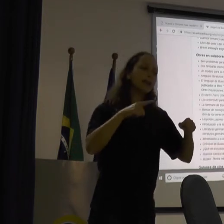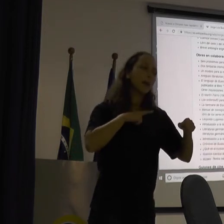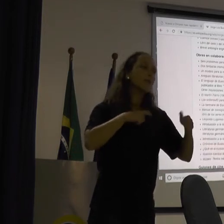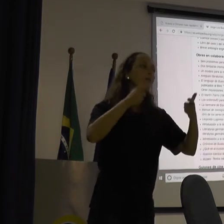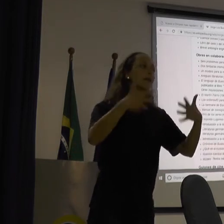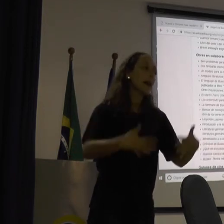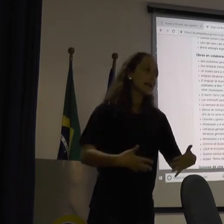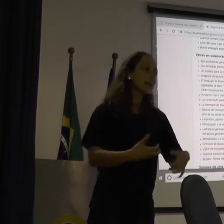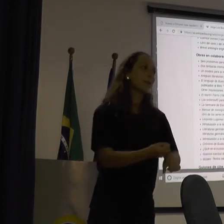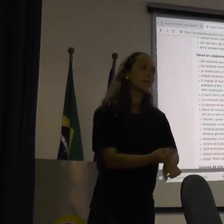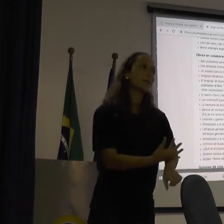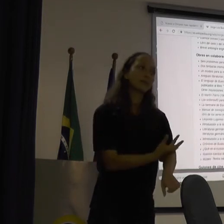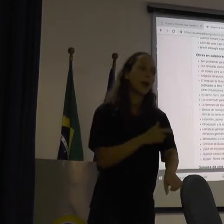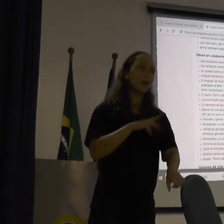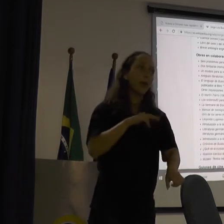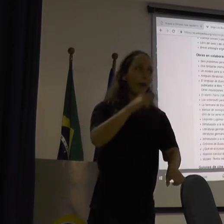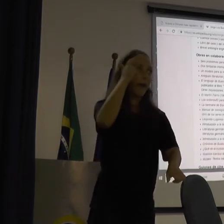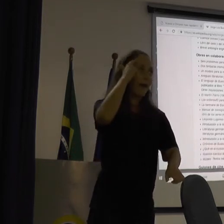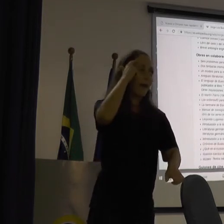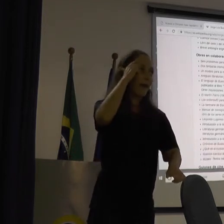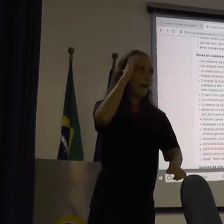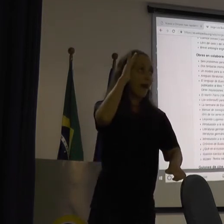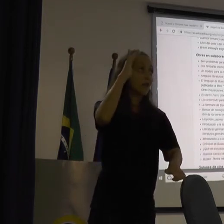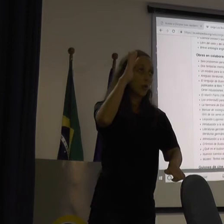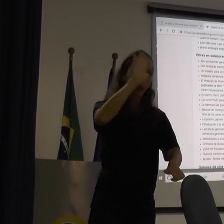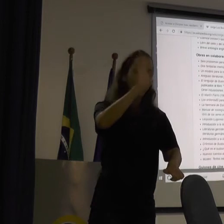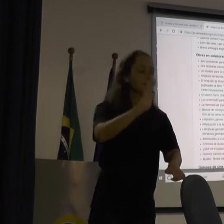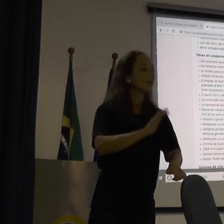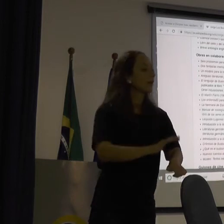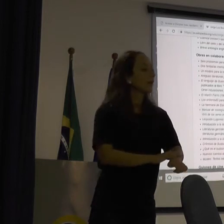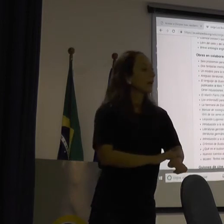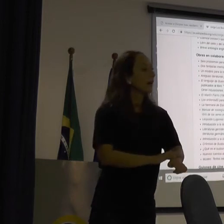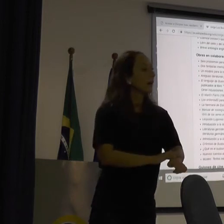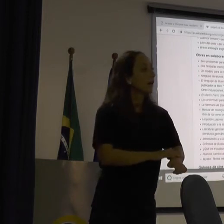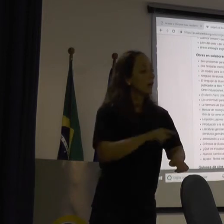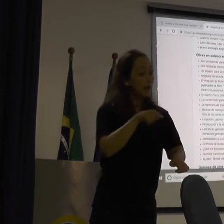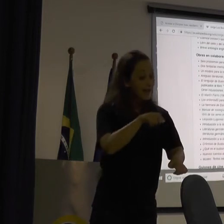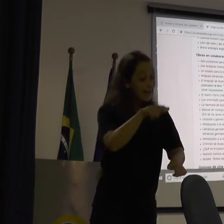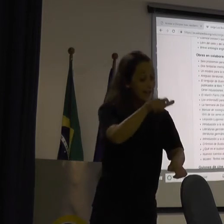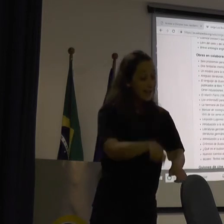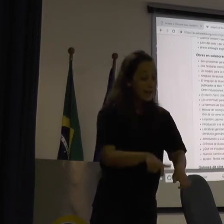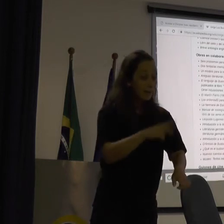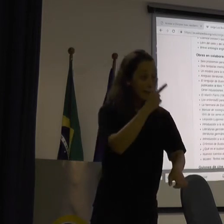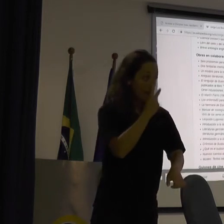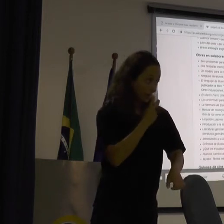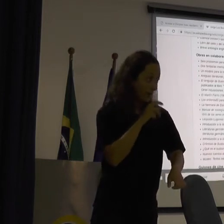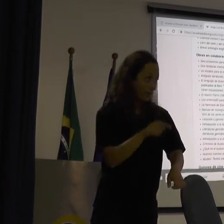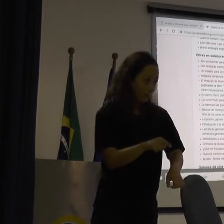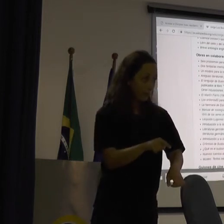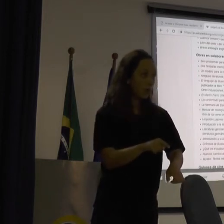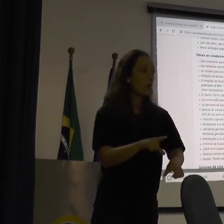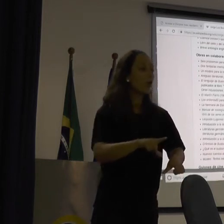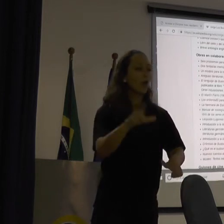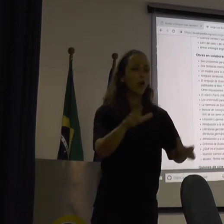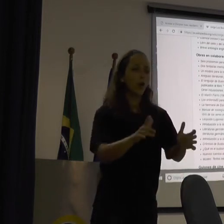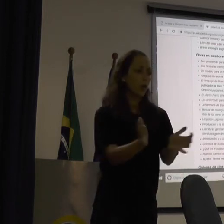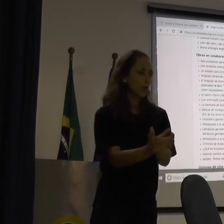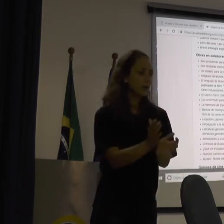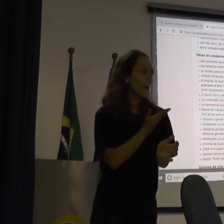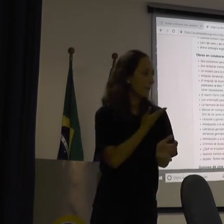não é uma explicação racional, né? Falou que o Platão, como os outros amigos, não